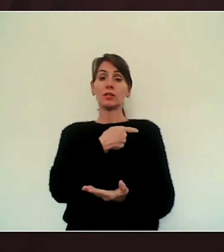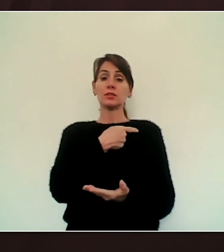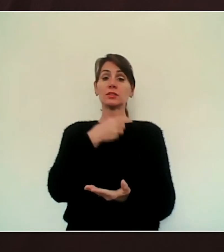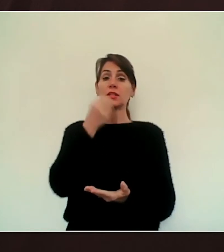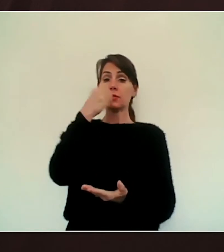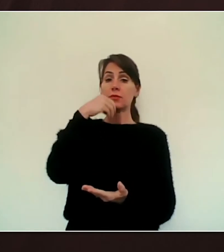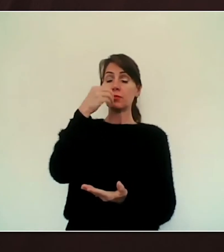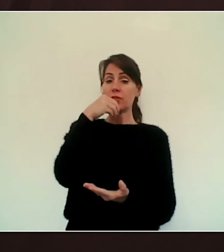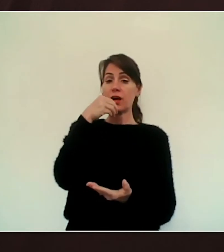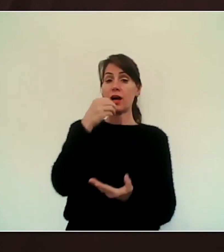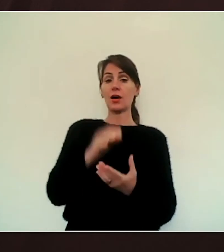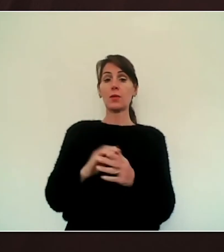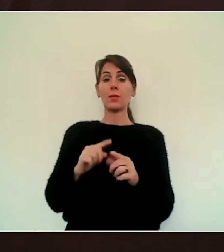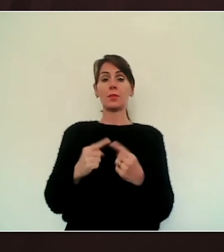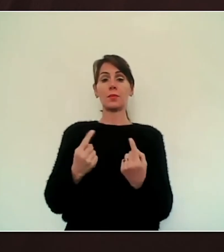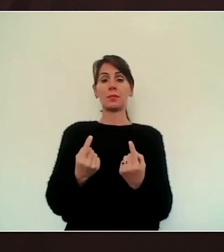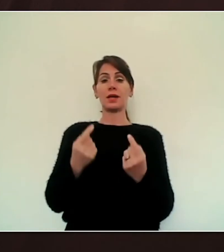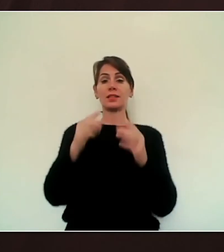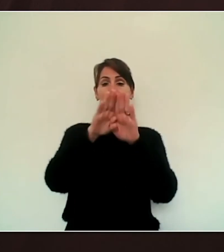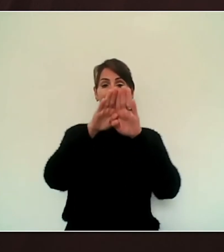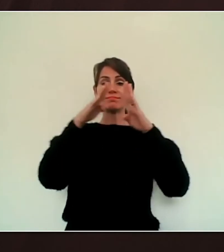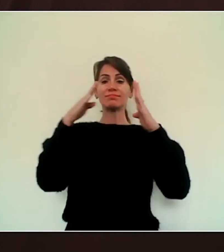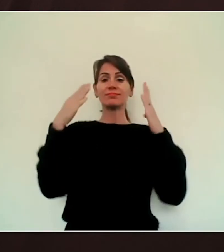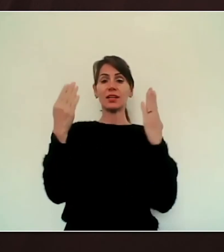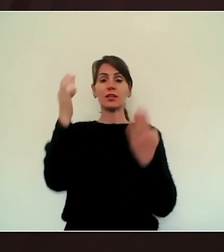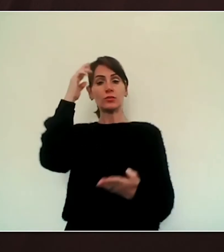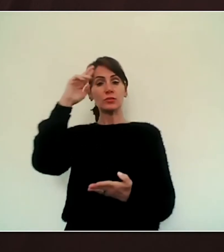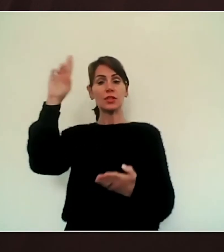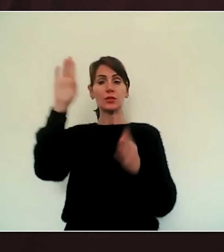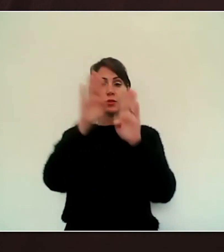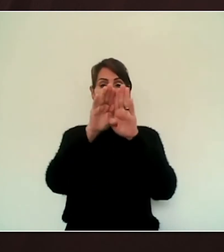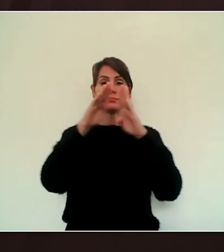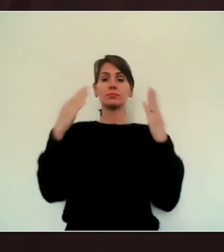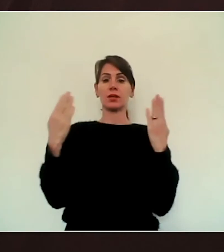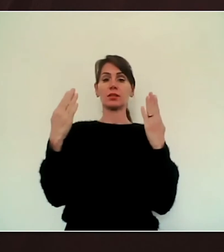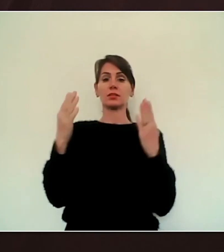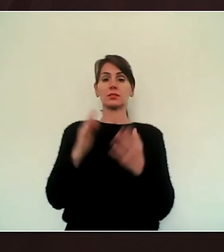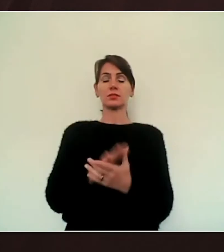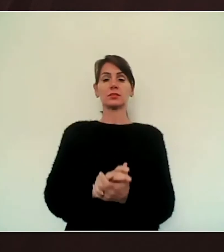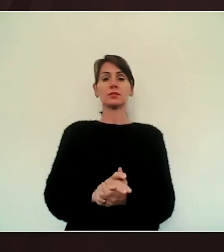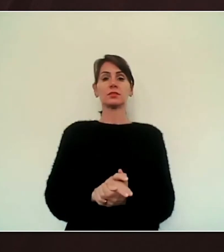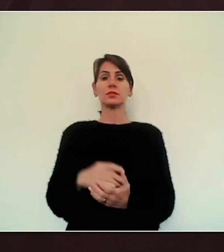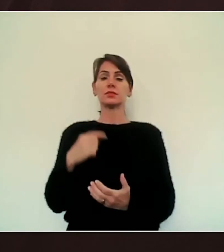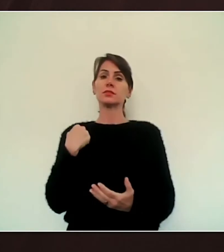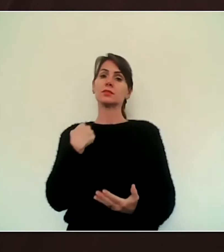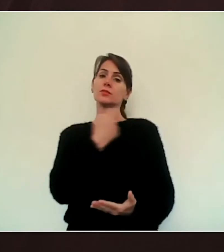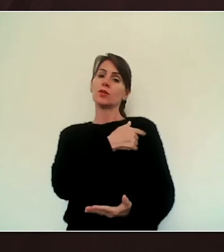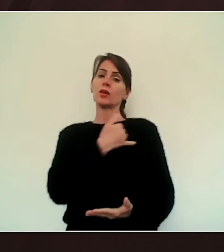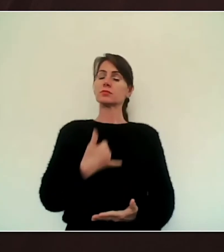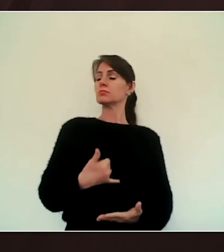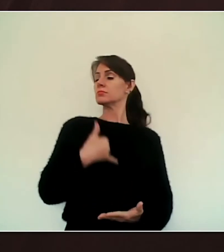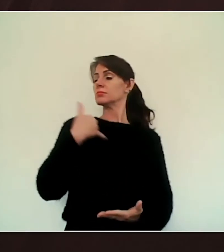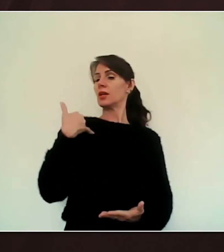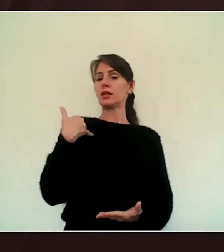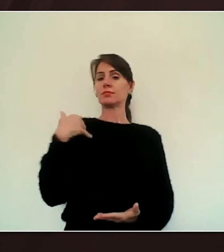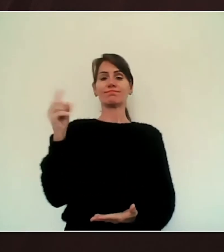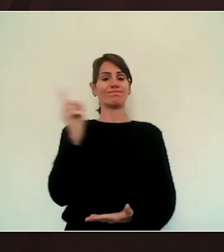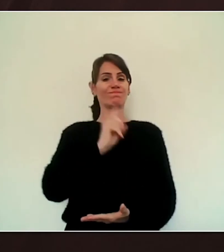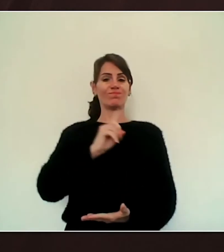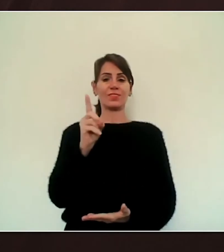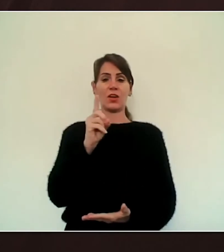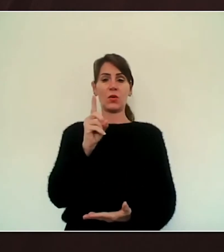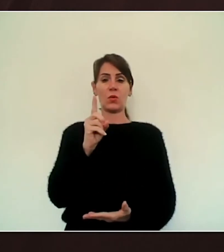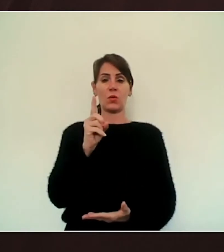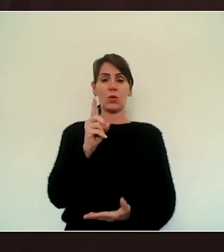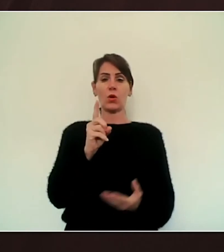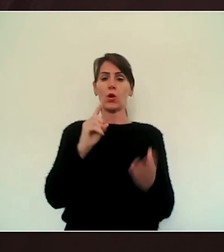nós. Por isso que nós não nos orgulhamos, porque nada é feito por nós, tudo é